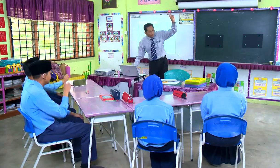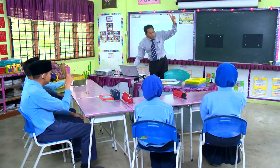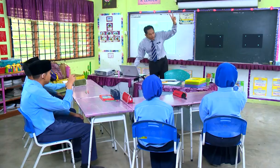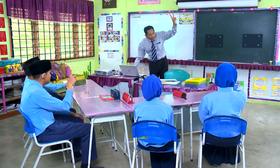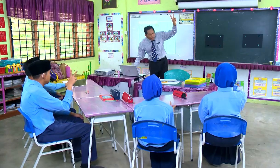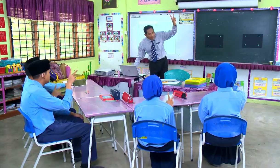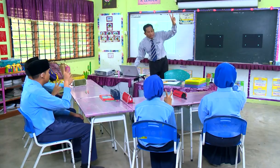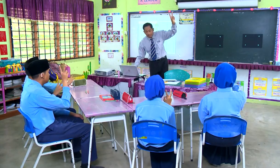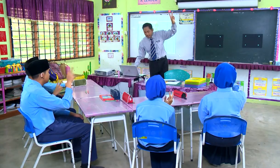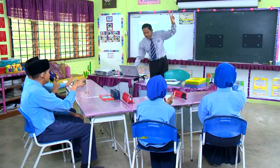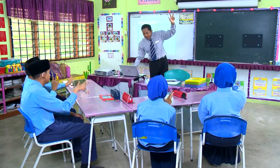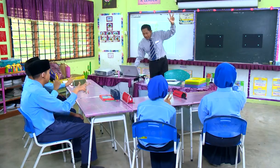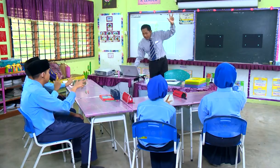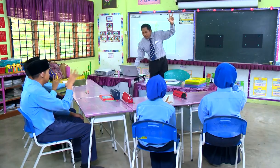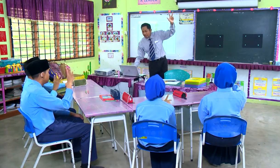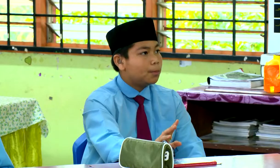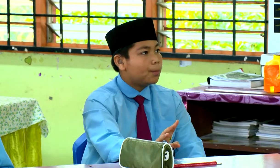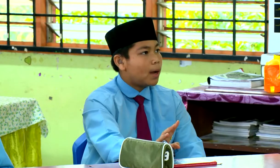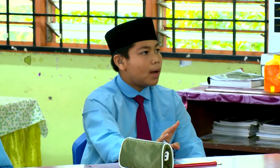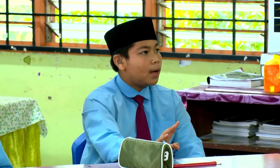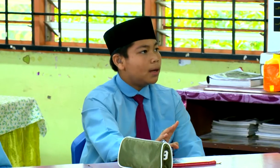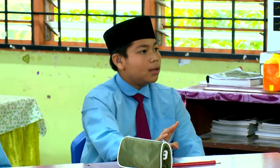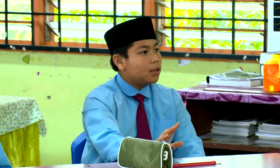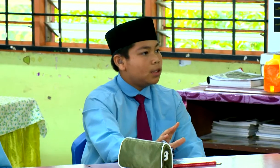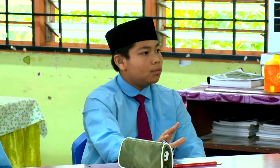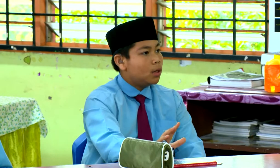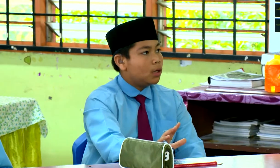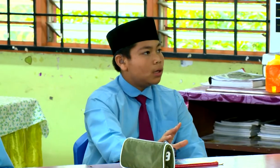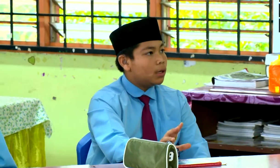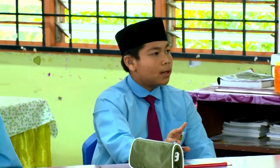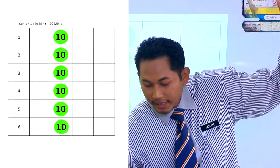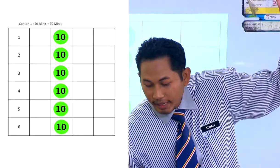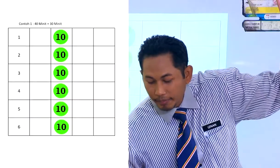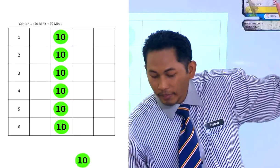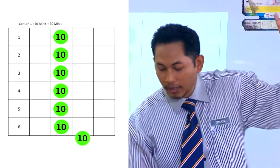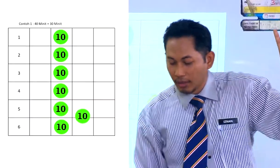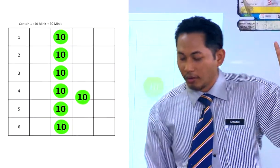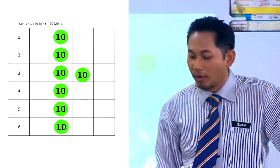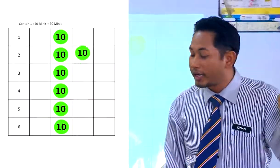2 3 4 5 6. Okey.